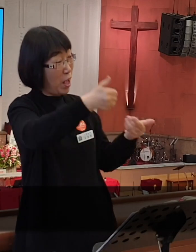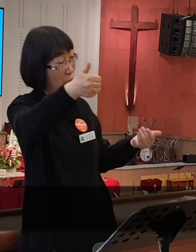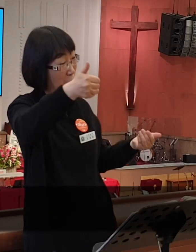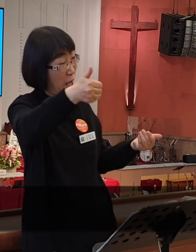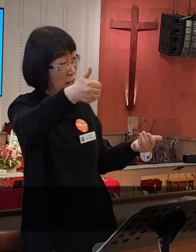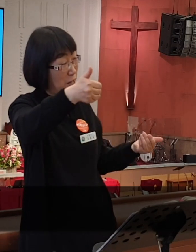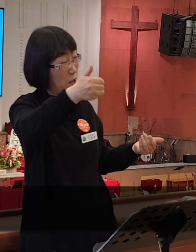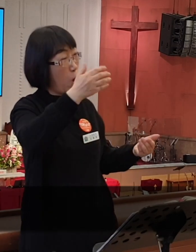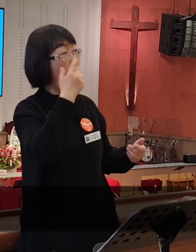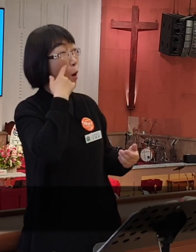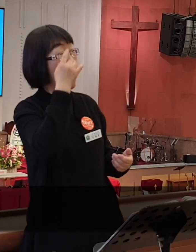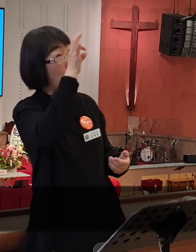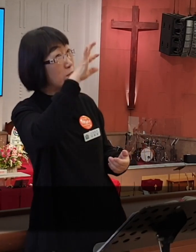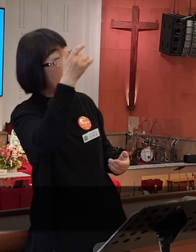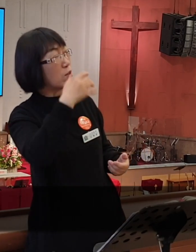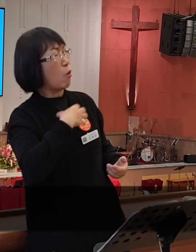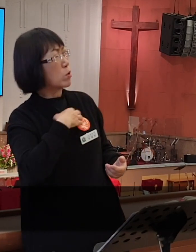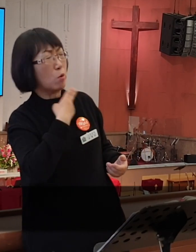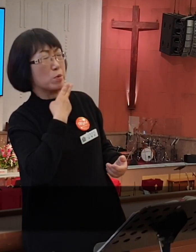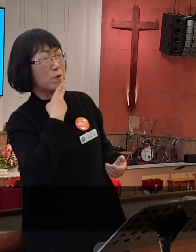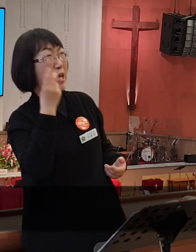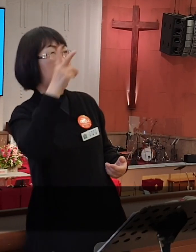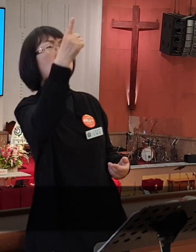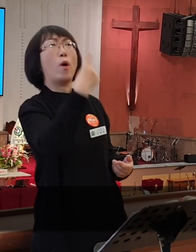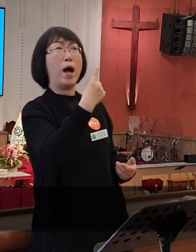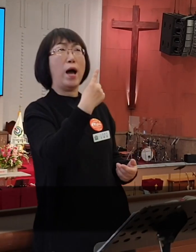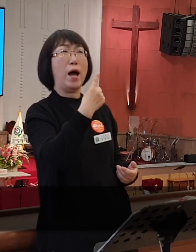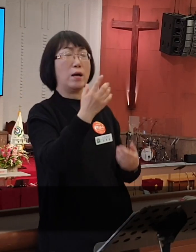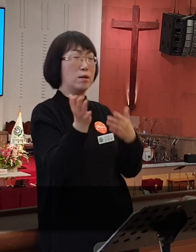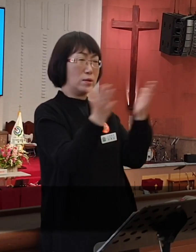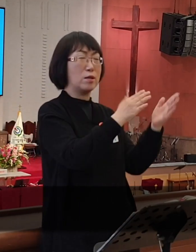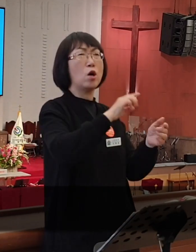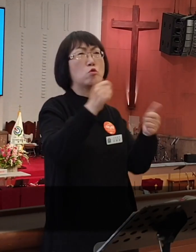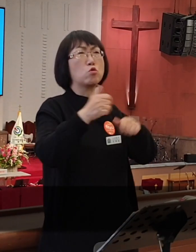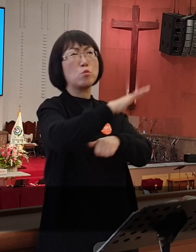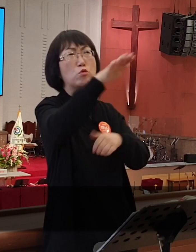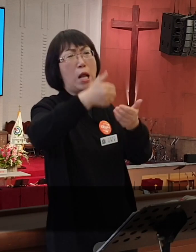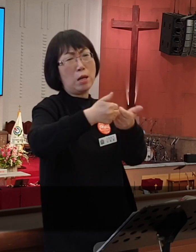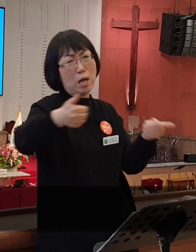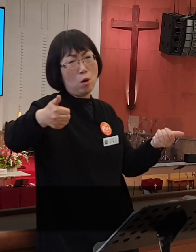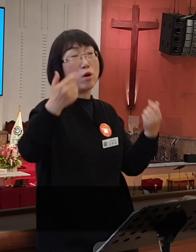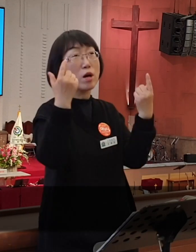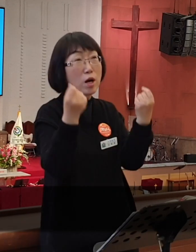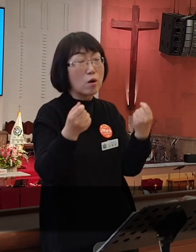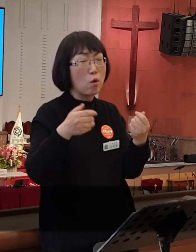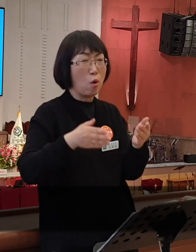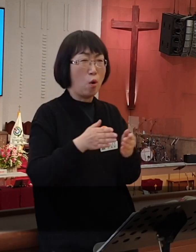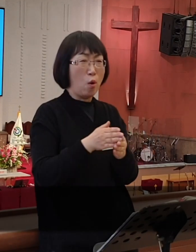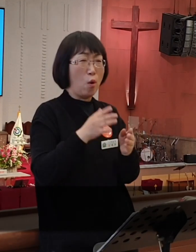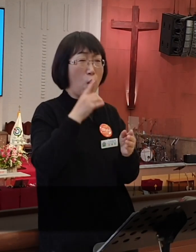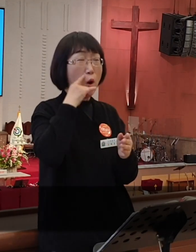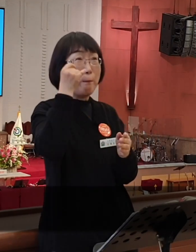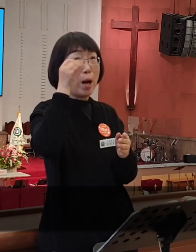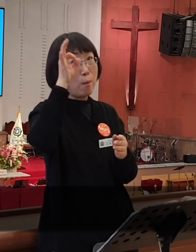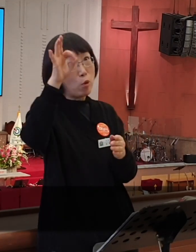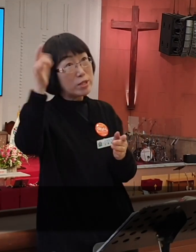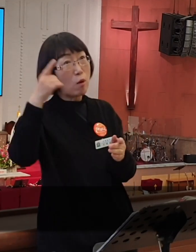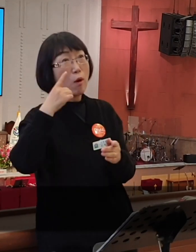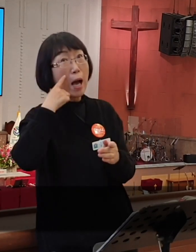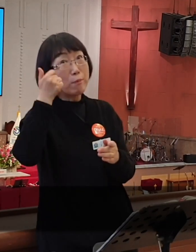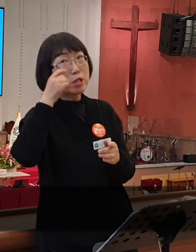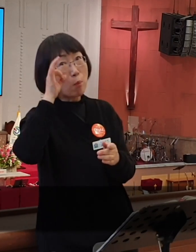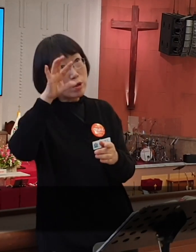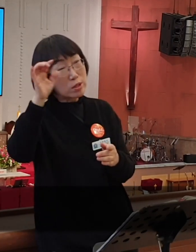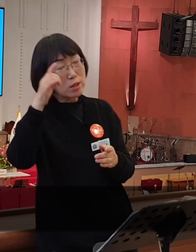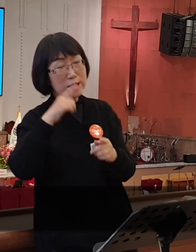염려하지 말아라. 내가 다시 온다요. 죽음이라는 것이 우리를 갈라놓는 것 같고 그래서 모퉁이 돌아가는 것 같지만 염려하지 말아라.